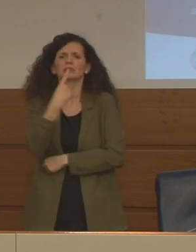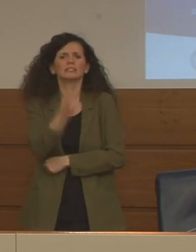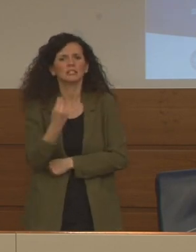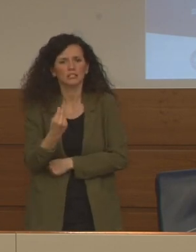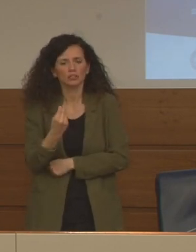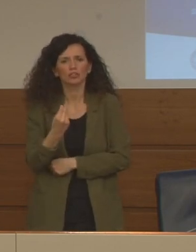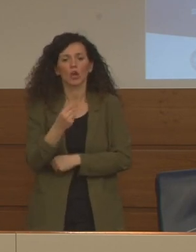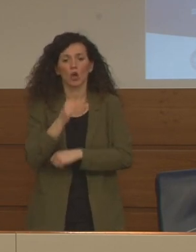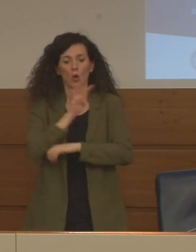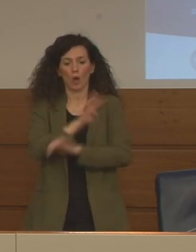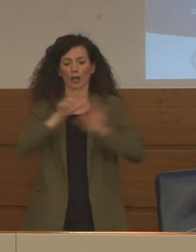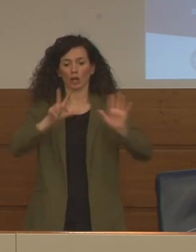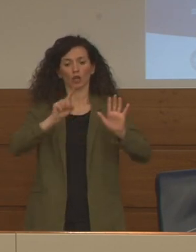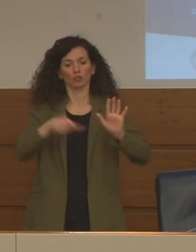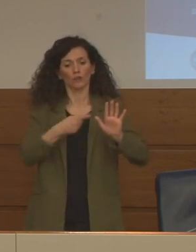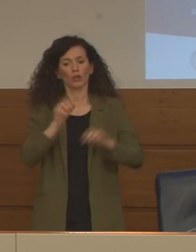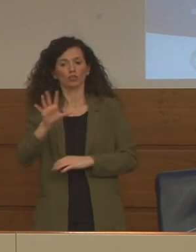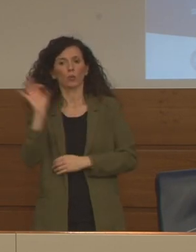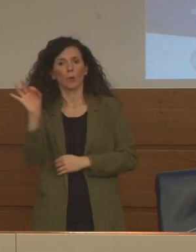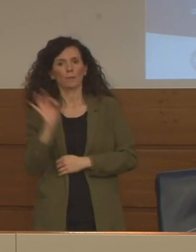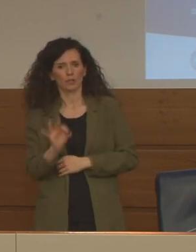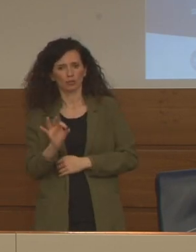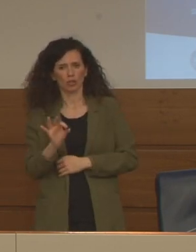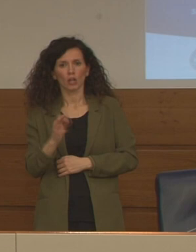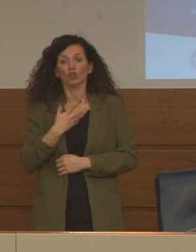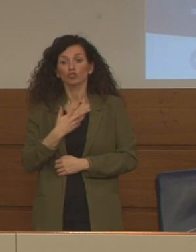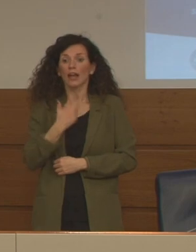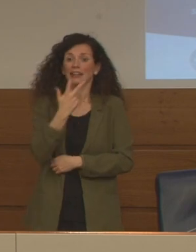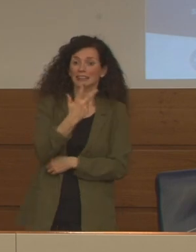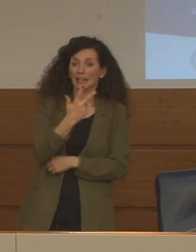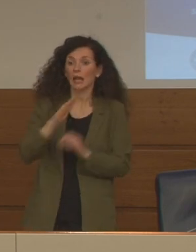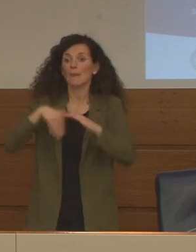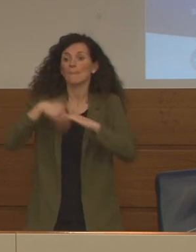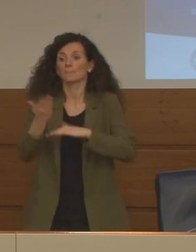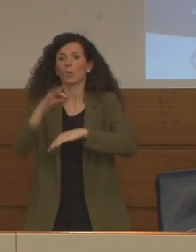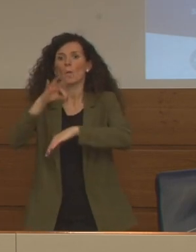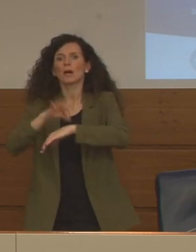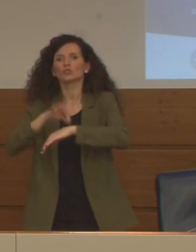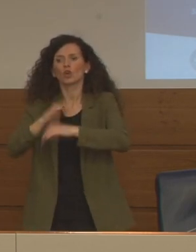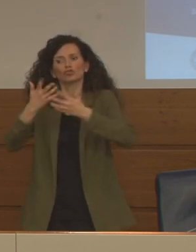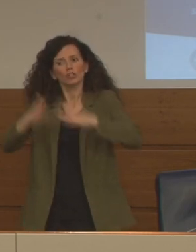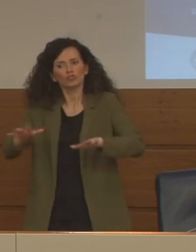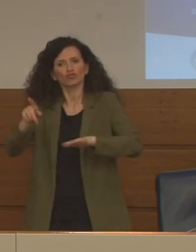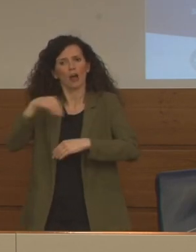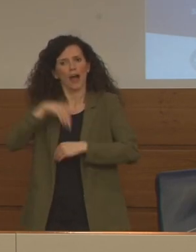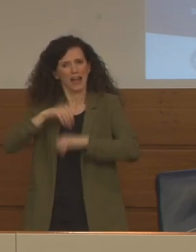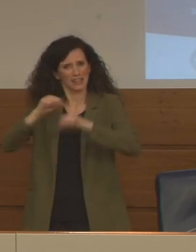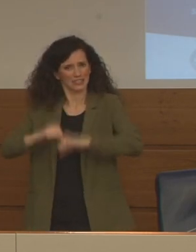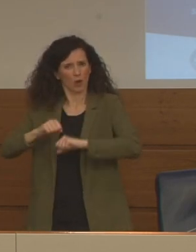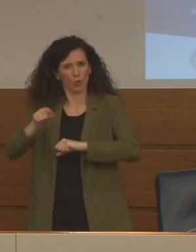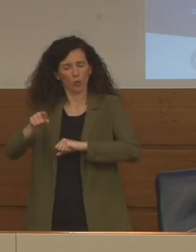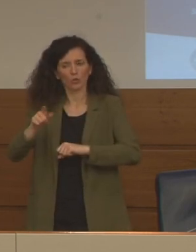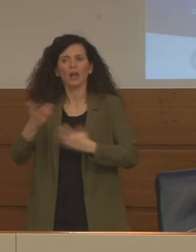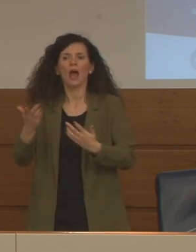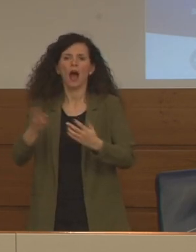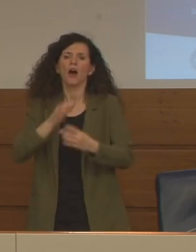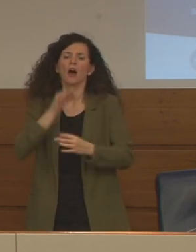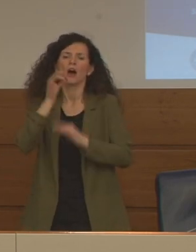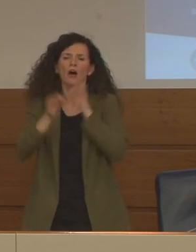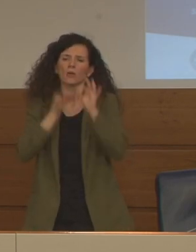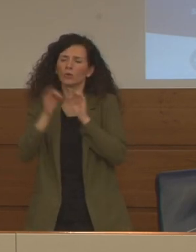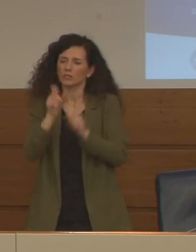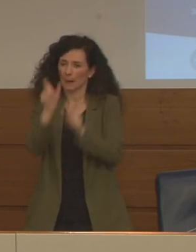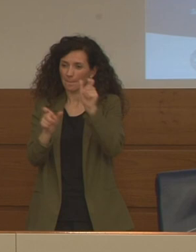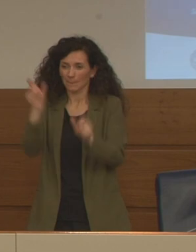il 48.5 per cento avevano tre o più patologie spesso vuol dire che sono persone